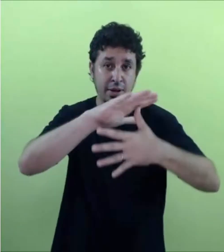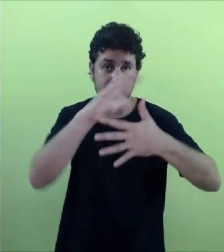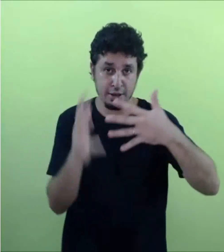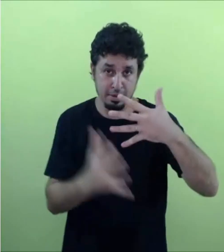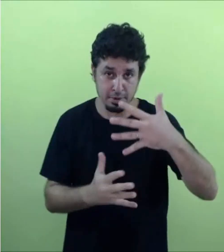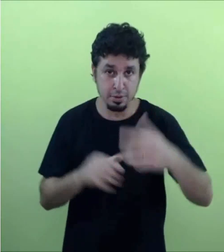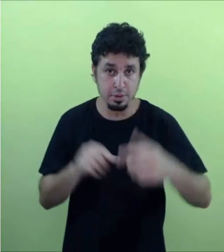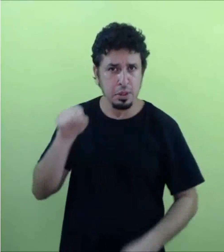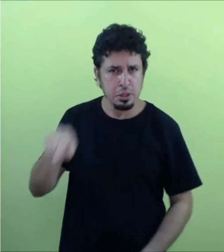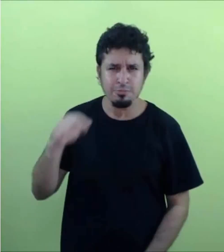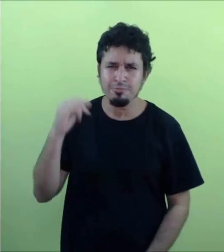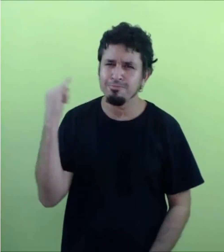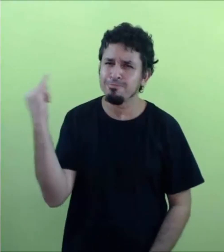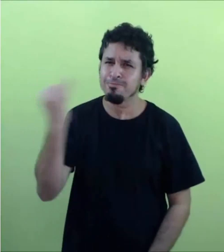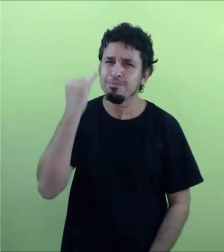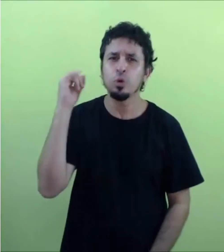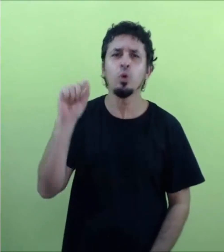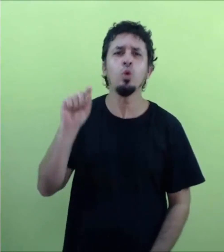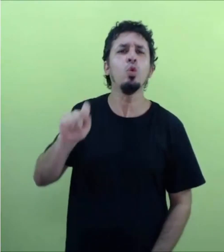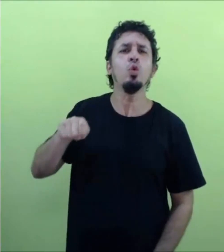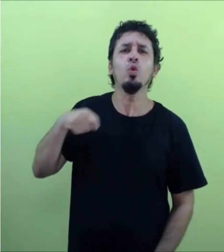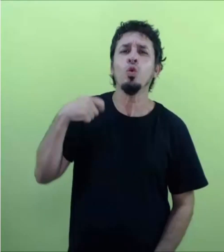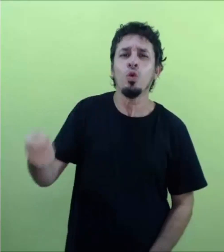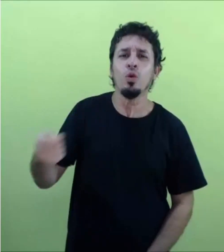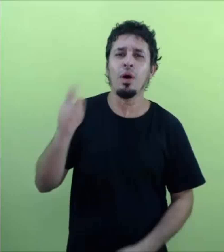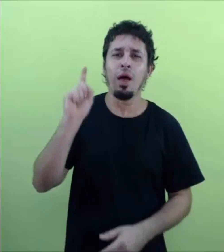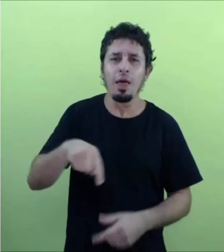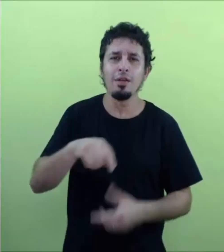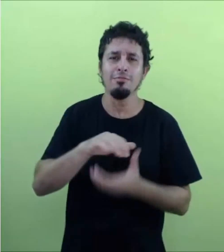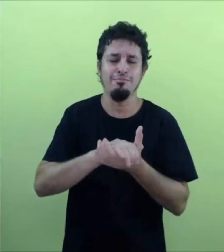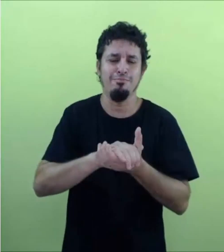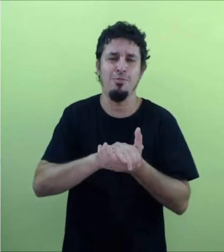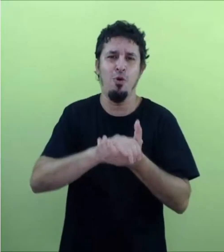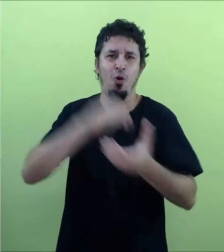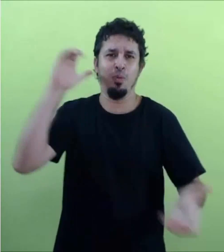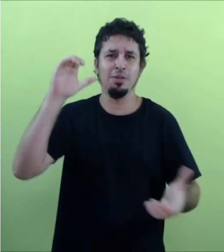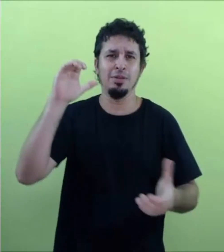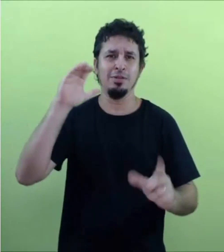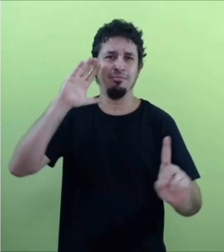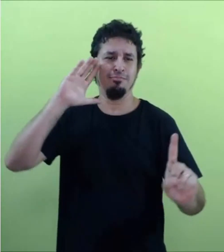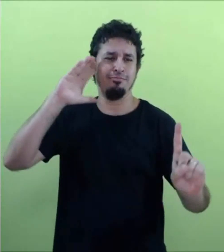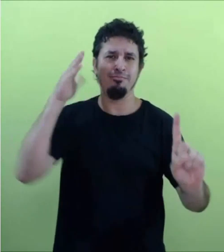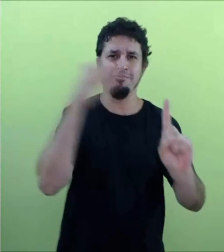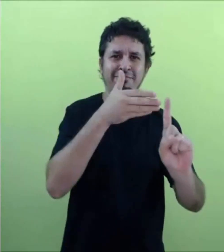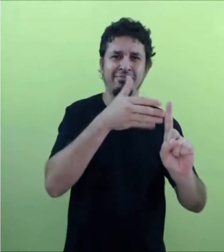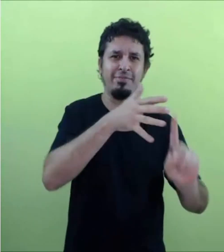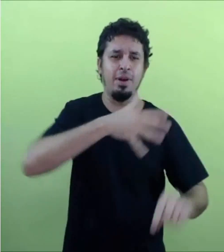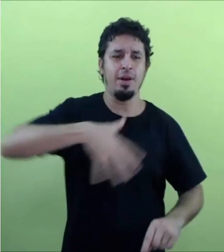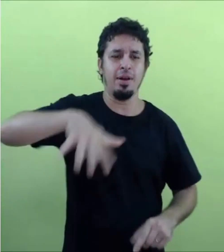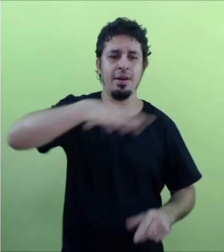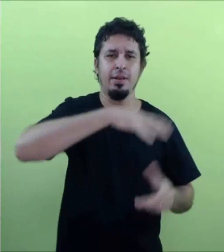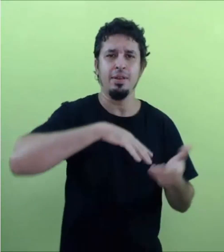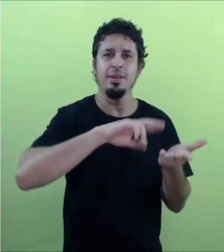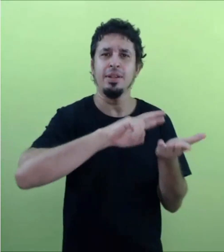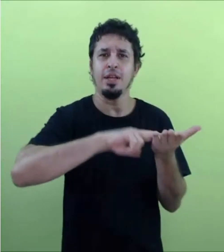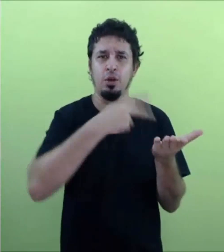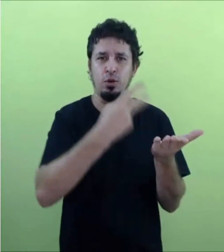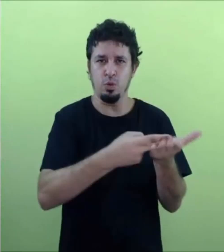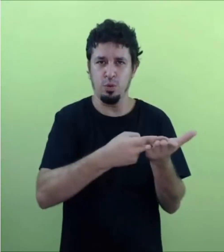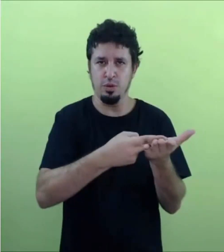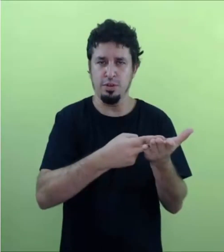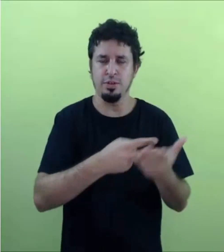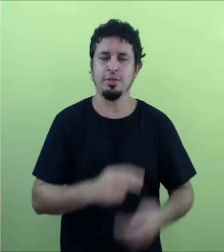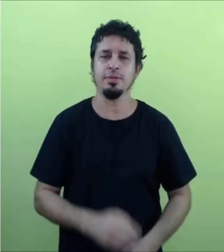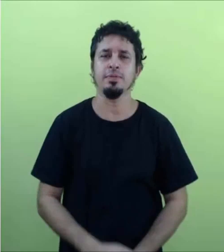A normatização de artigos acadêmicos em Libras e sua relevância como instrumento de constituição de corpos de